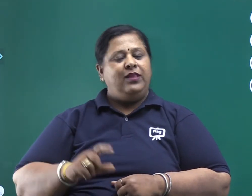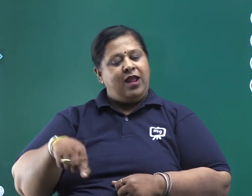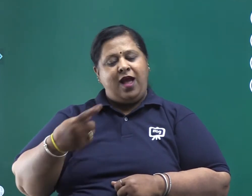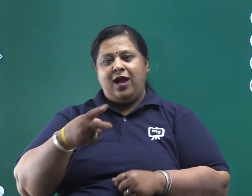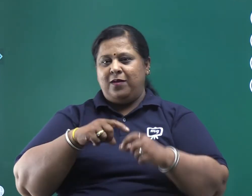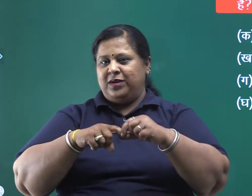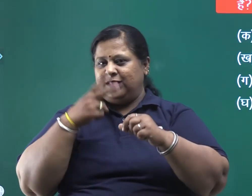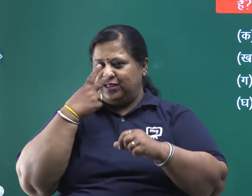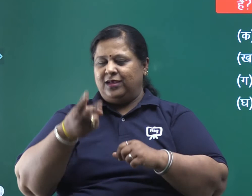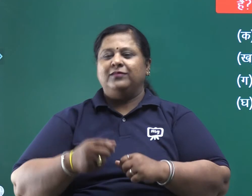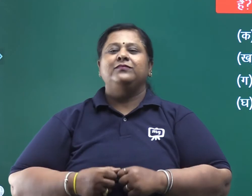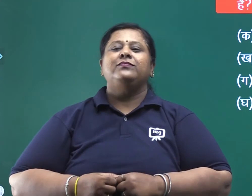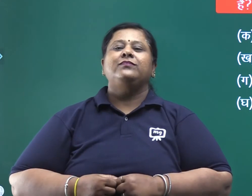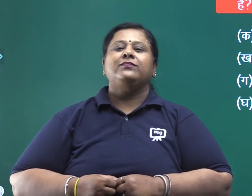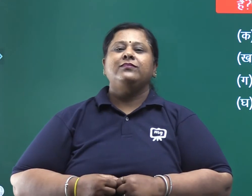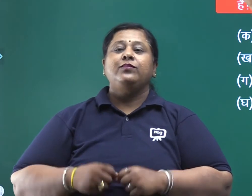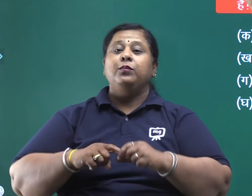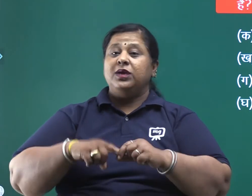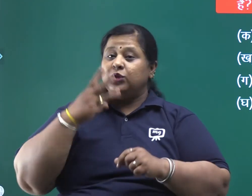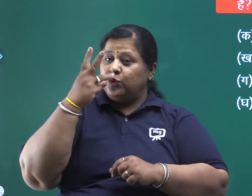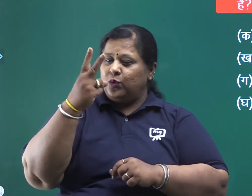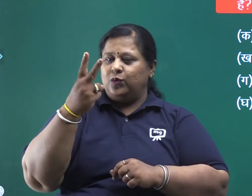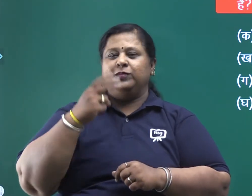आगे का प्रश्न देखते हैं। प्रश्न 2,